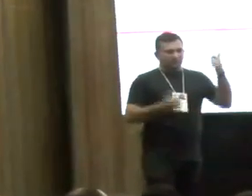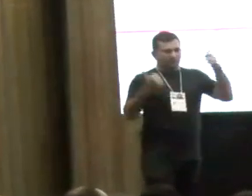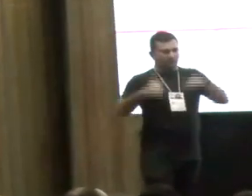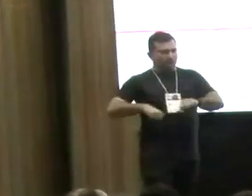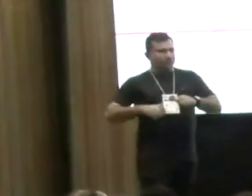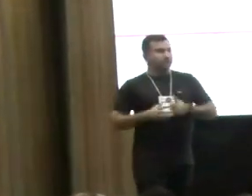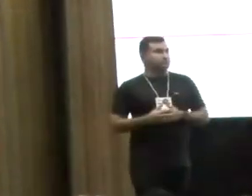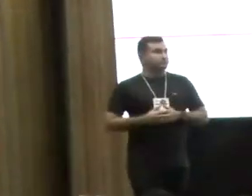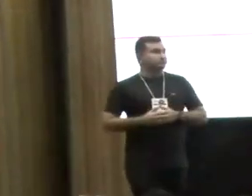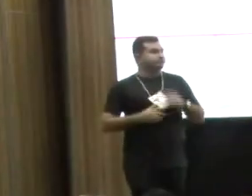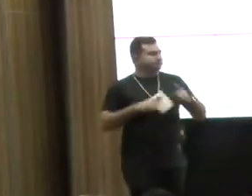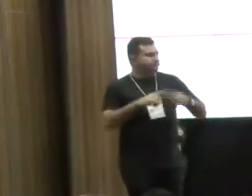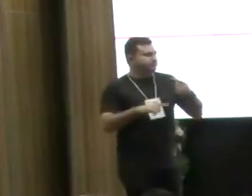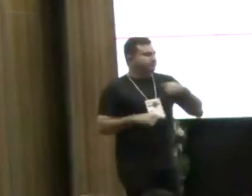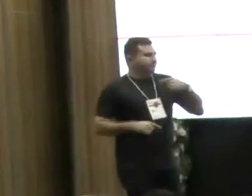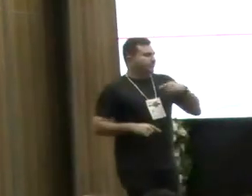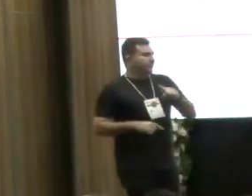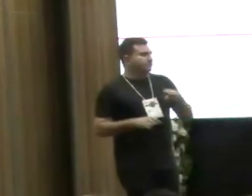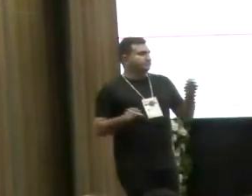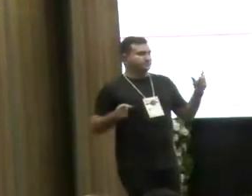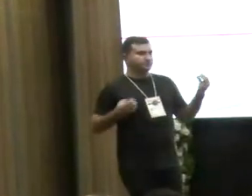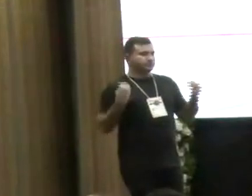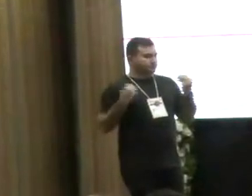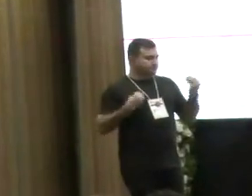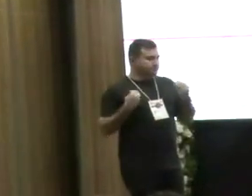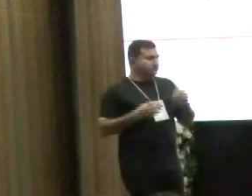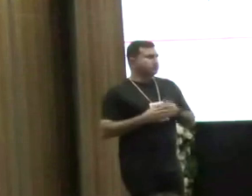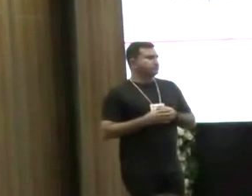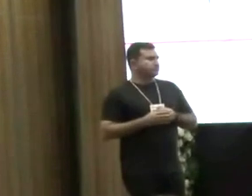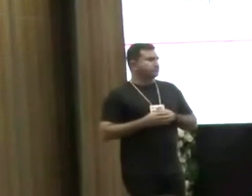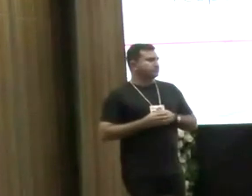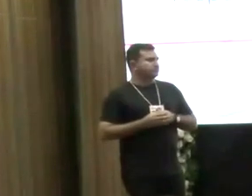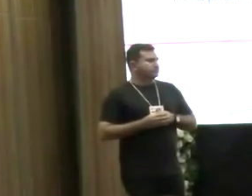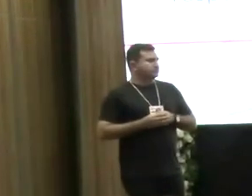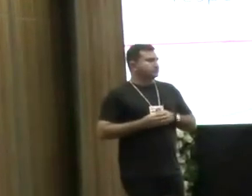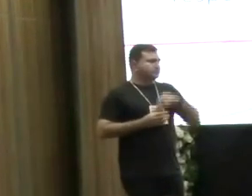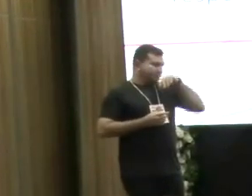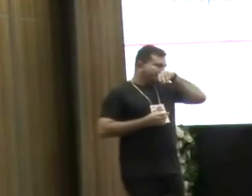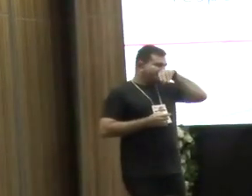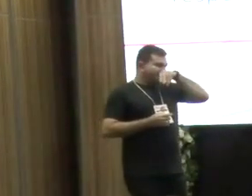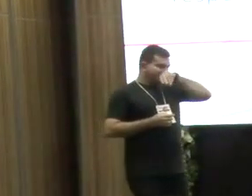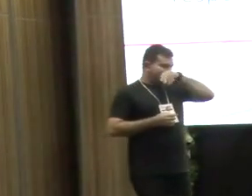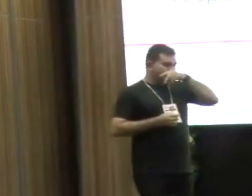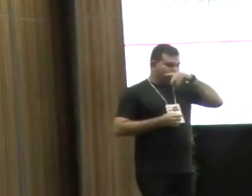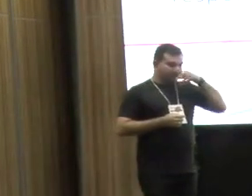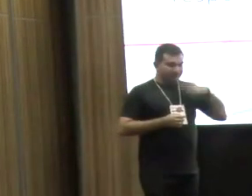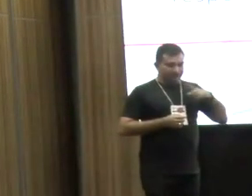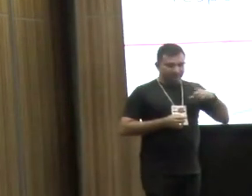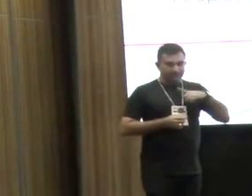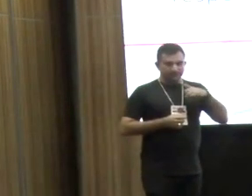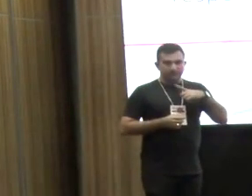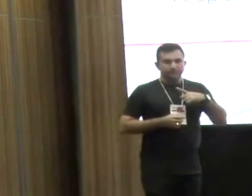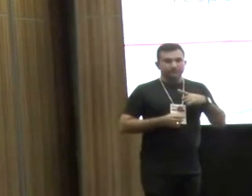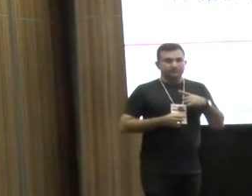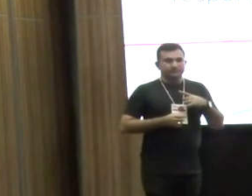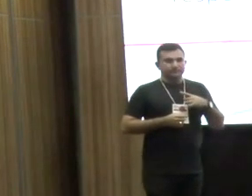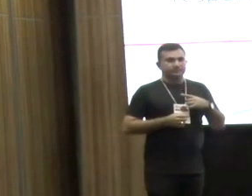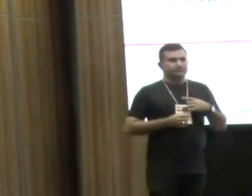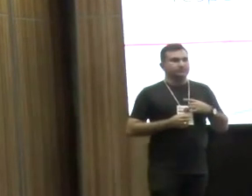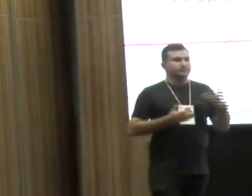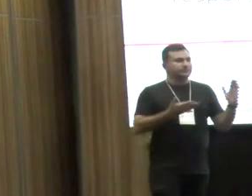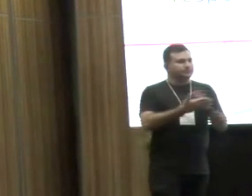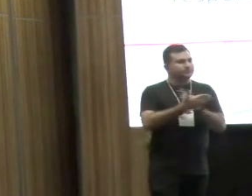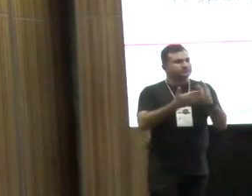eu fui quebrando um a um os meus preconceitos, sem perder a minha